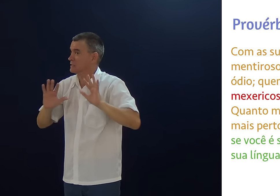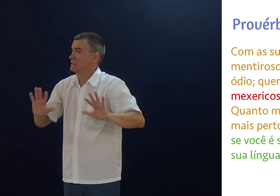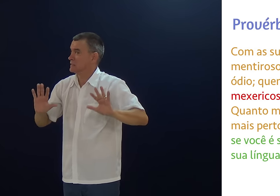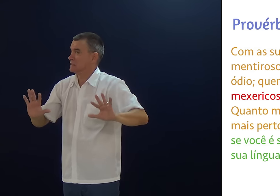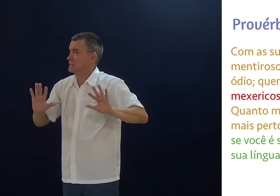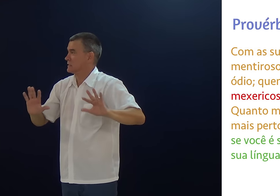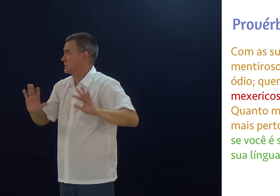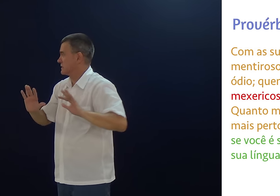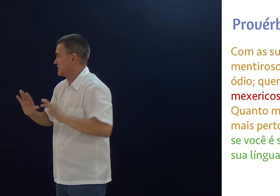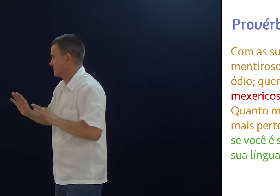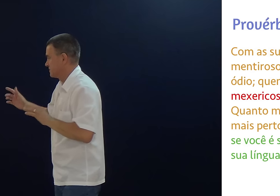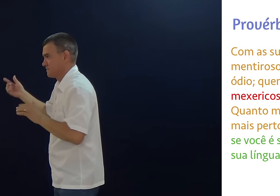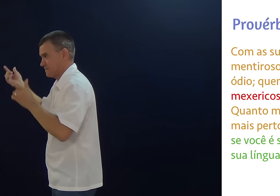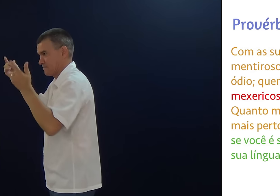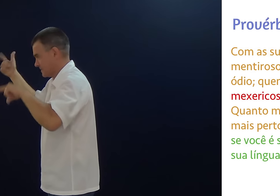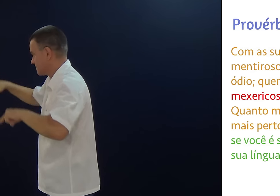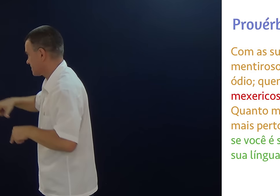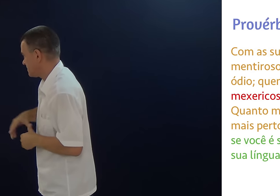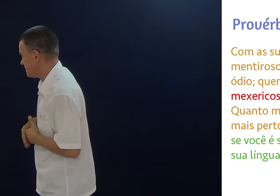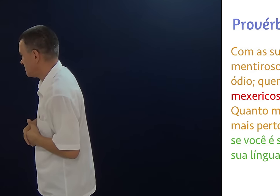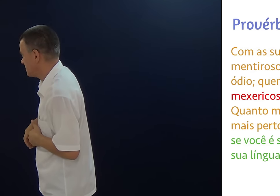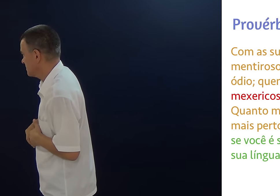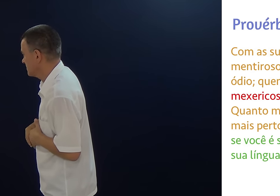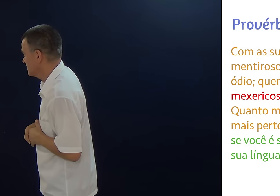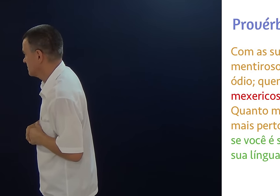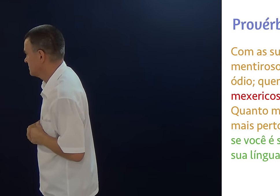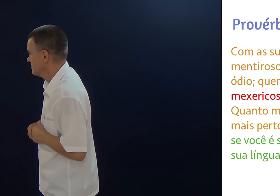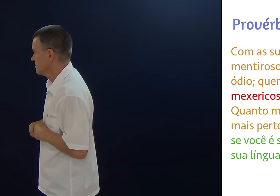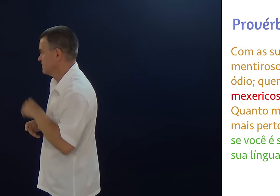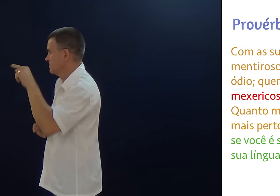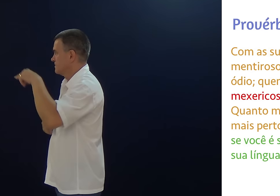muito perigoso isso é um pecado terrível